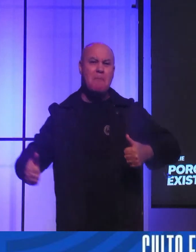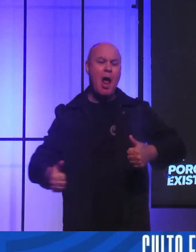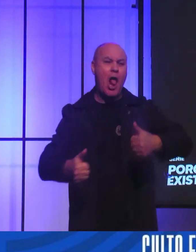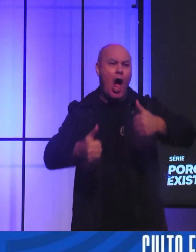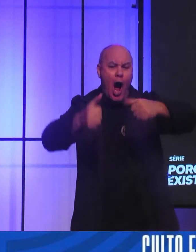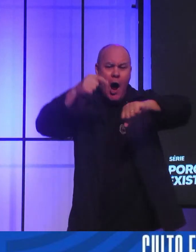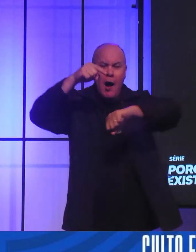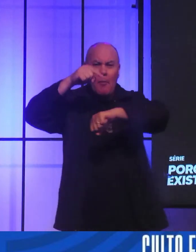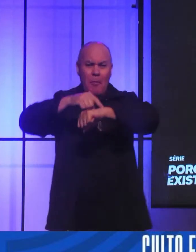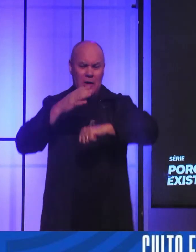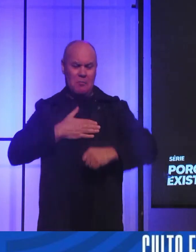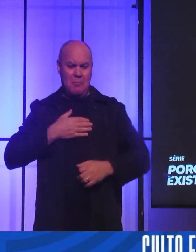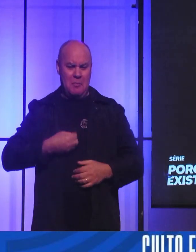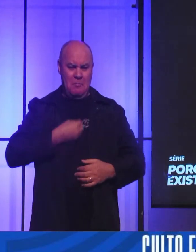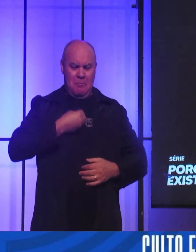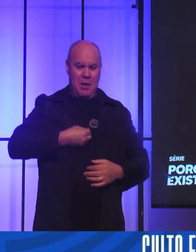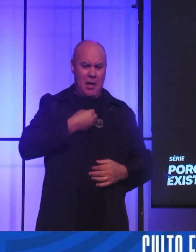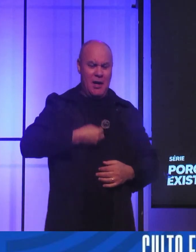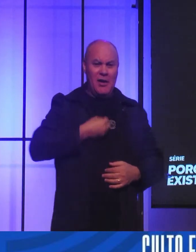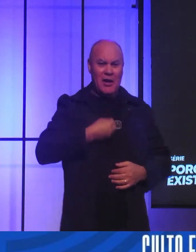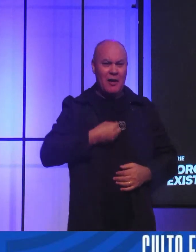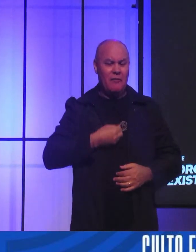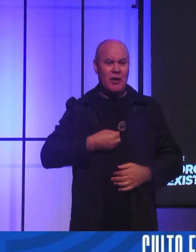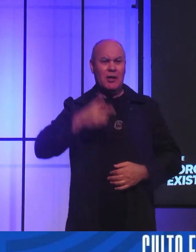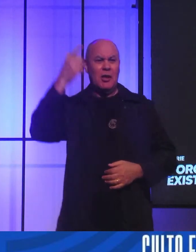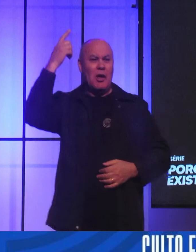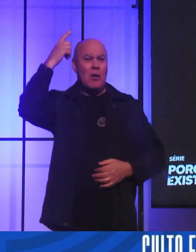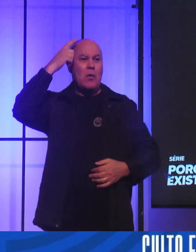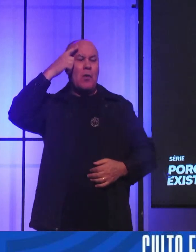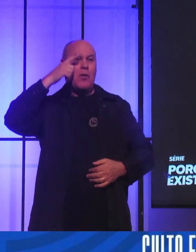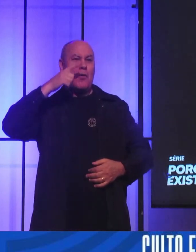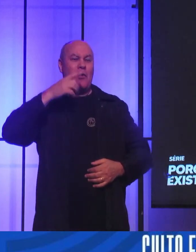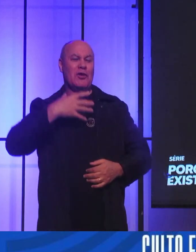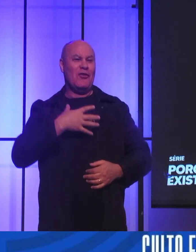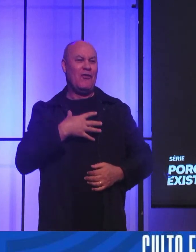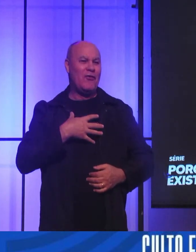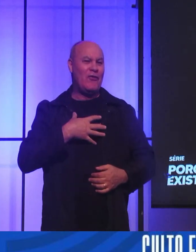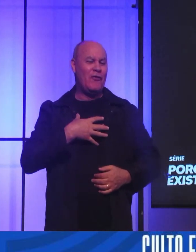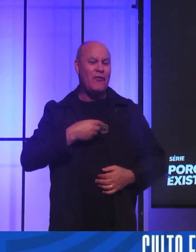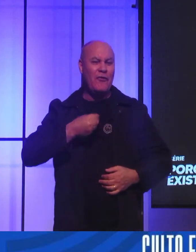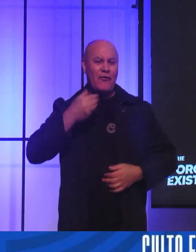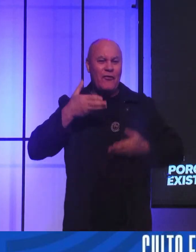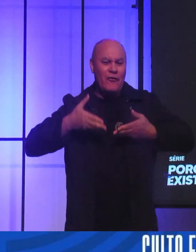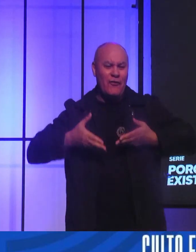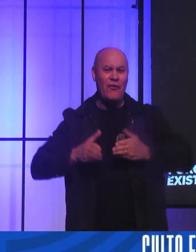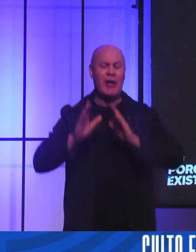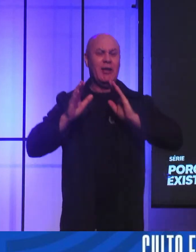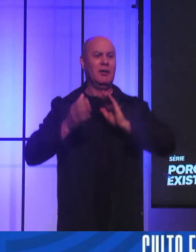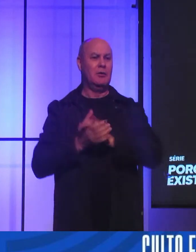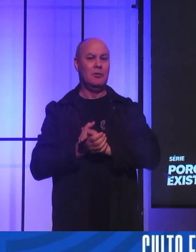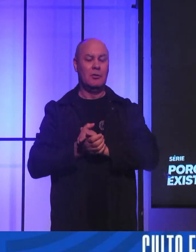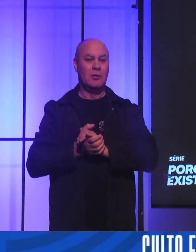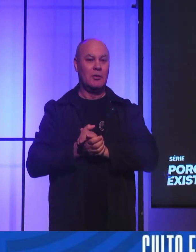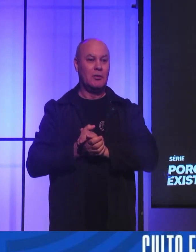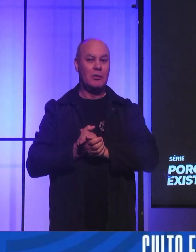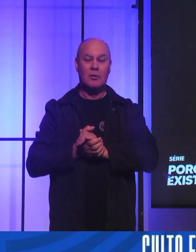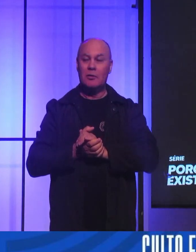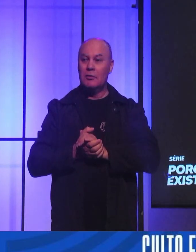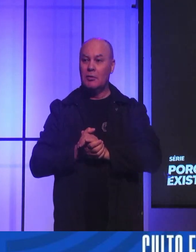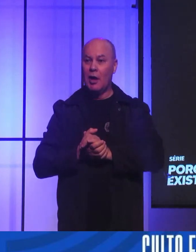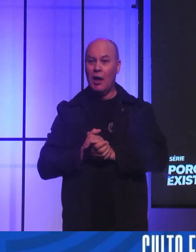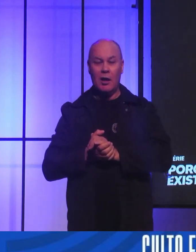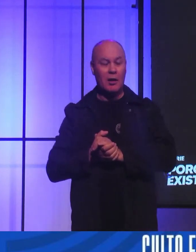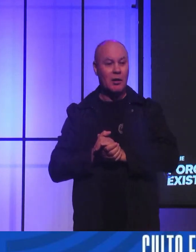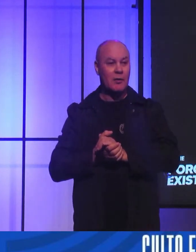relacionamento. Talvez fosse o dia que você se tornou pai, se tornou mãe e você pegou um serzinho e disse assim, é